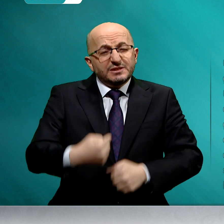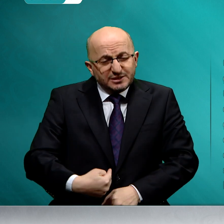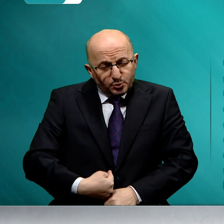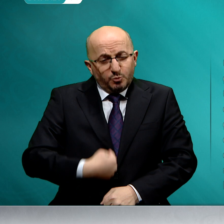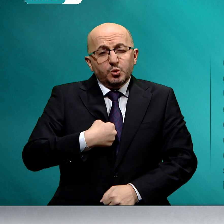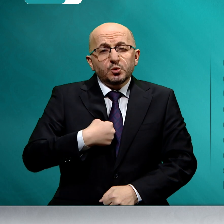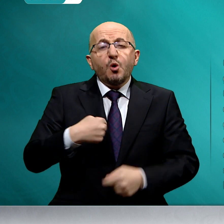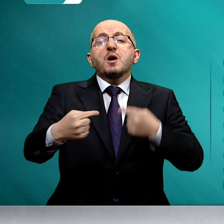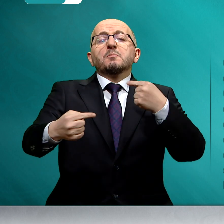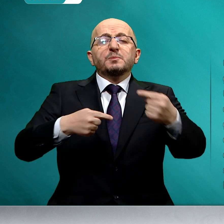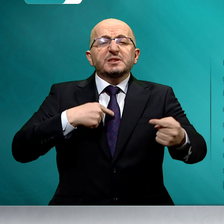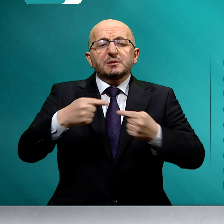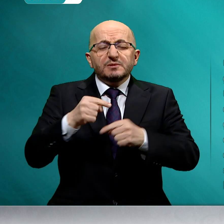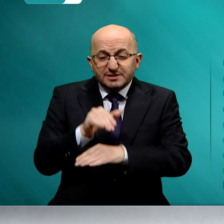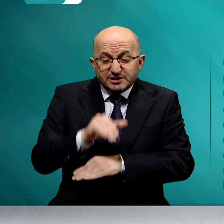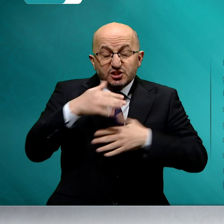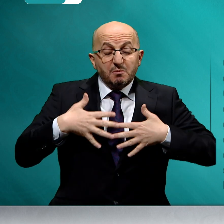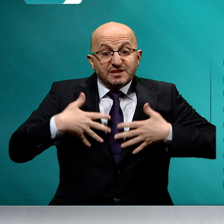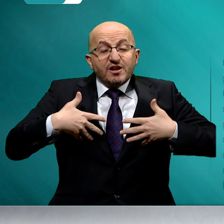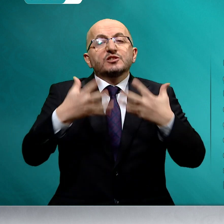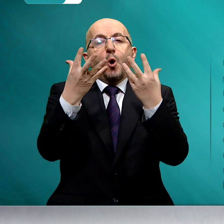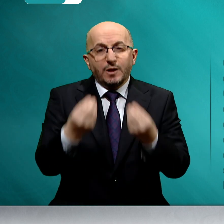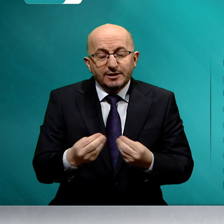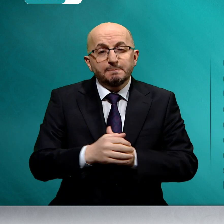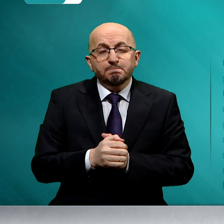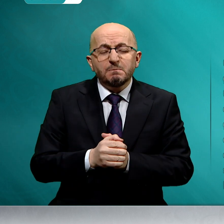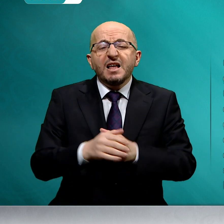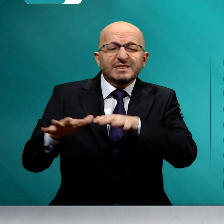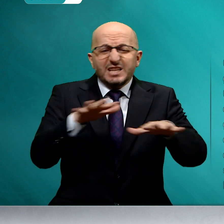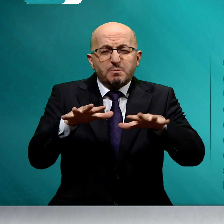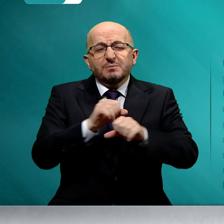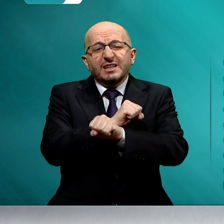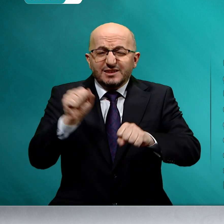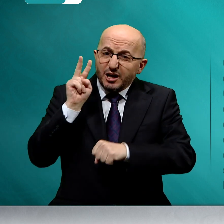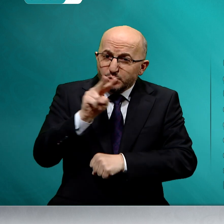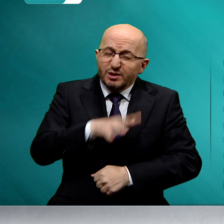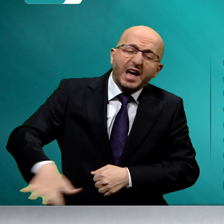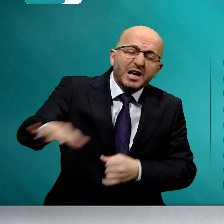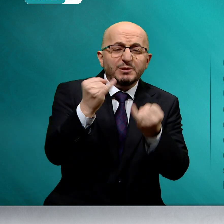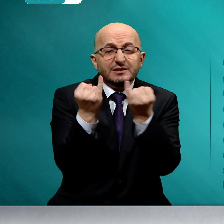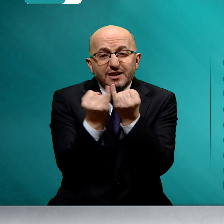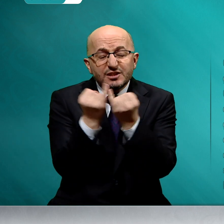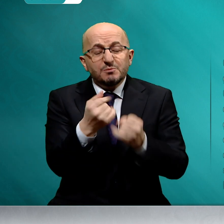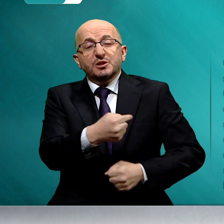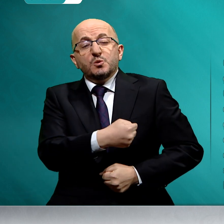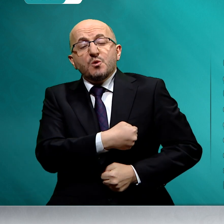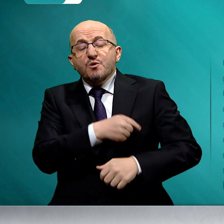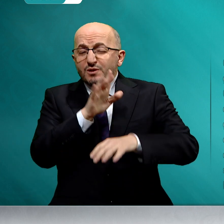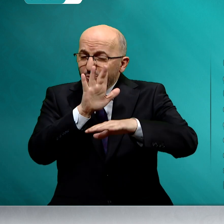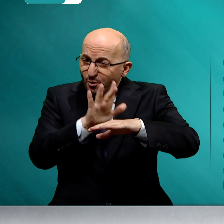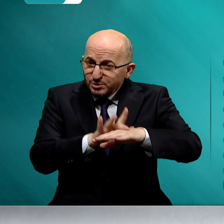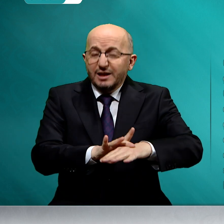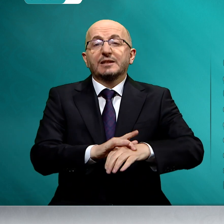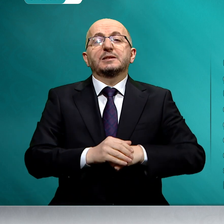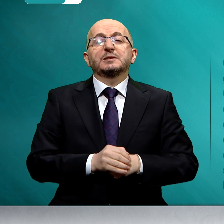umudu, birbirimizin yaşama sevinci olalım. Depremden etkilenen her bir kardeşimizin yüreğine